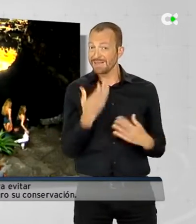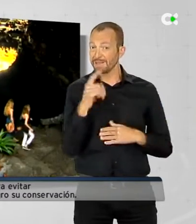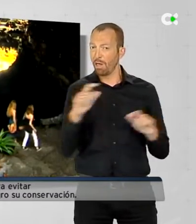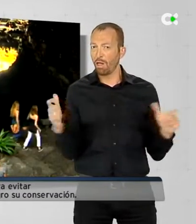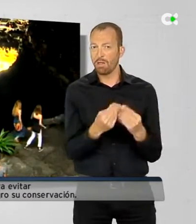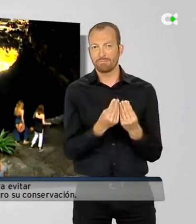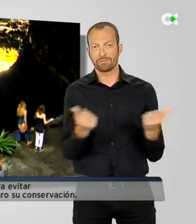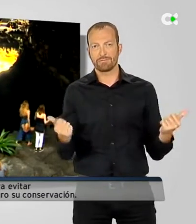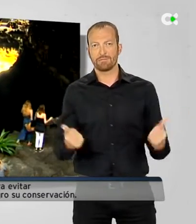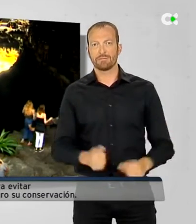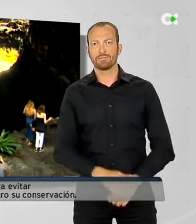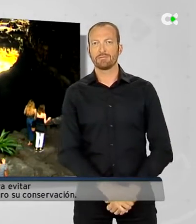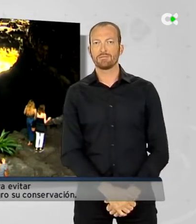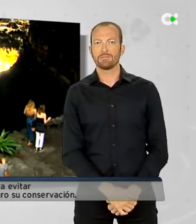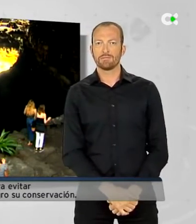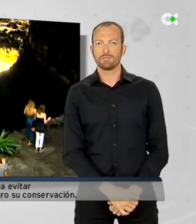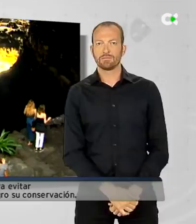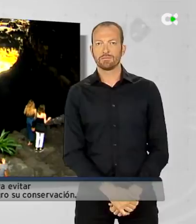su conservación.